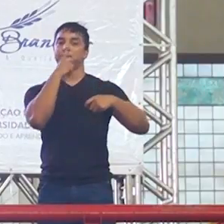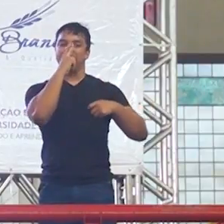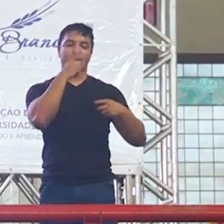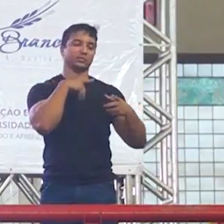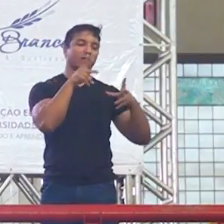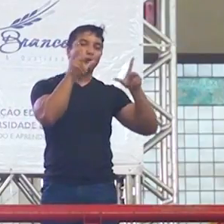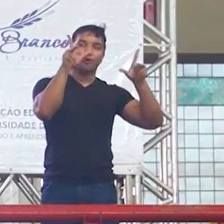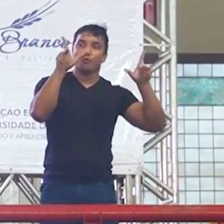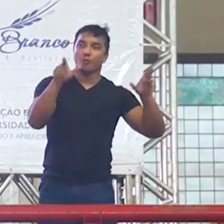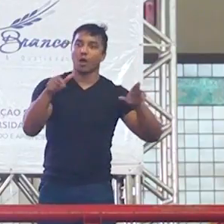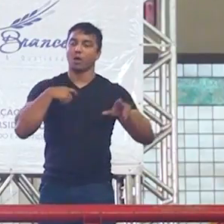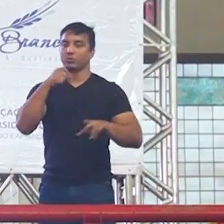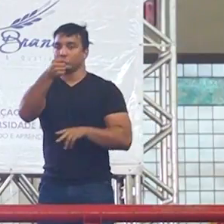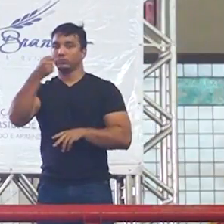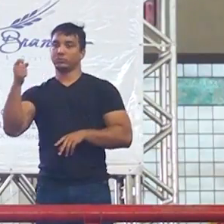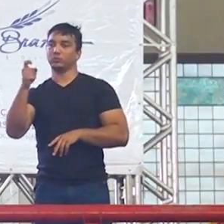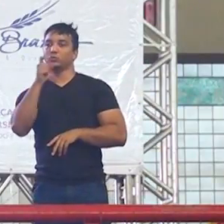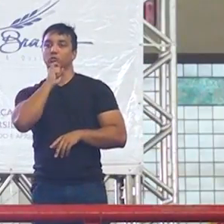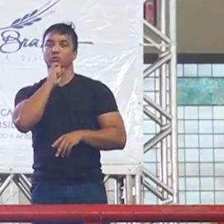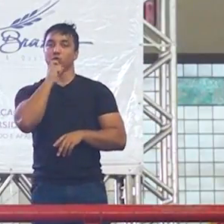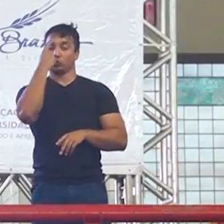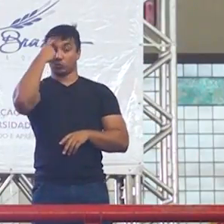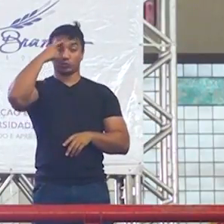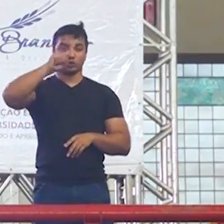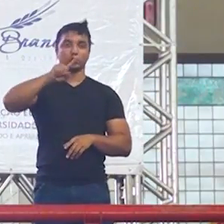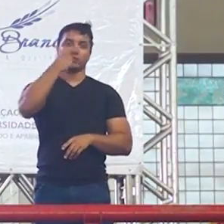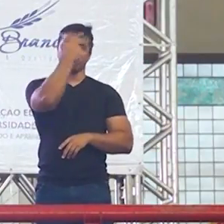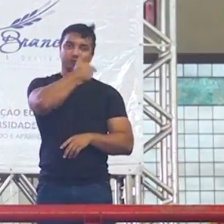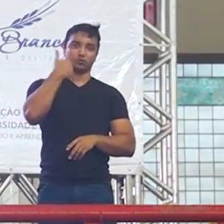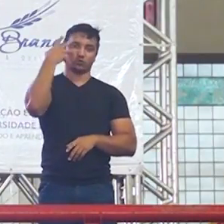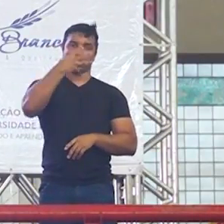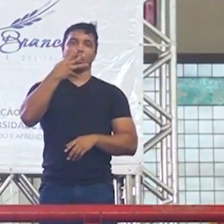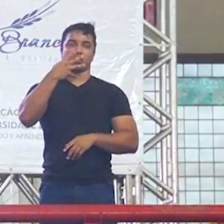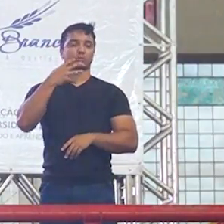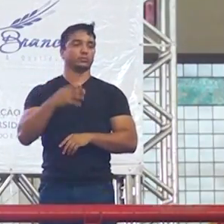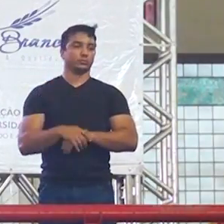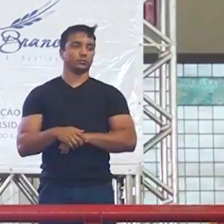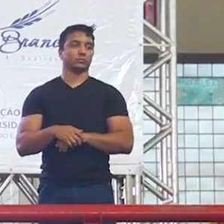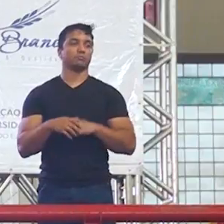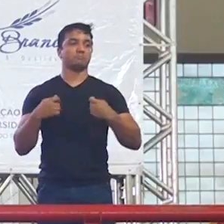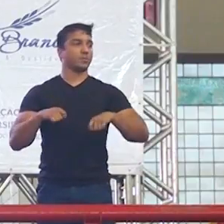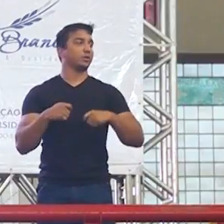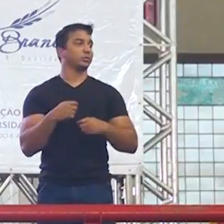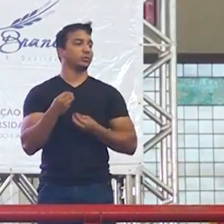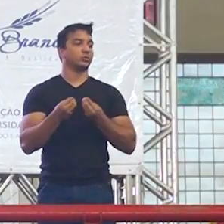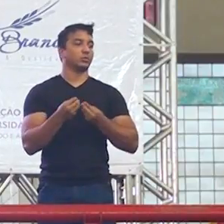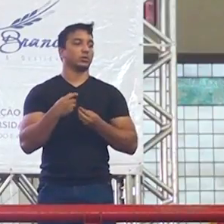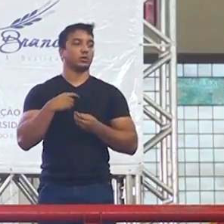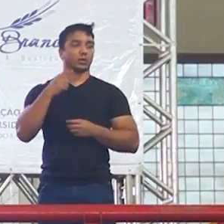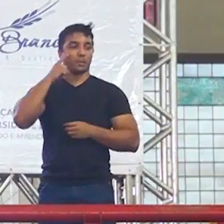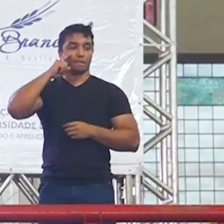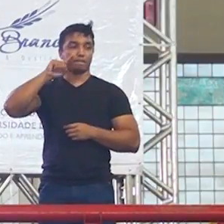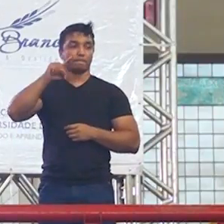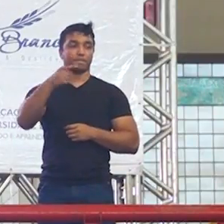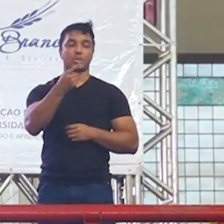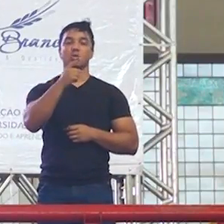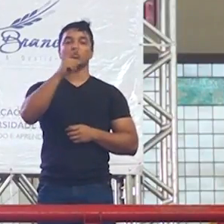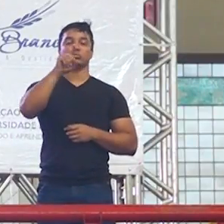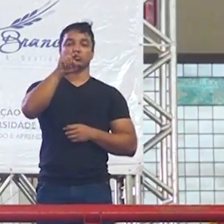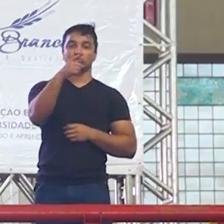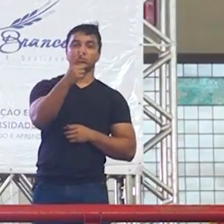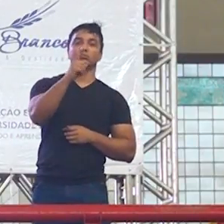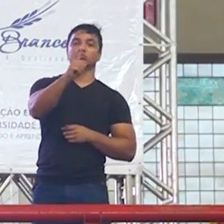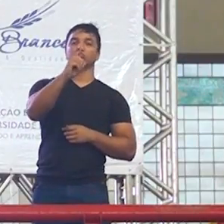ela faça o papel de um refrigerador em um dia. São necessários 1.040